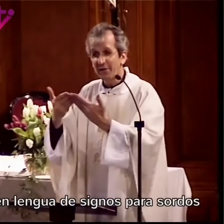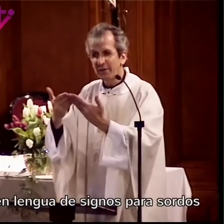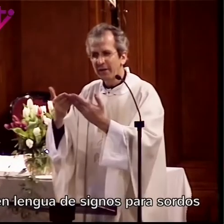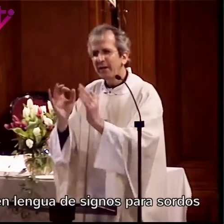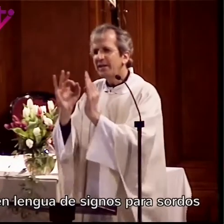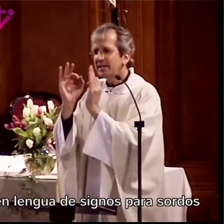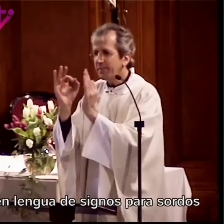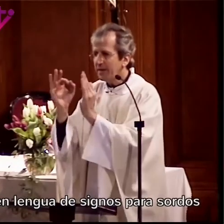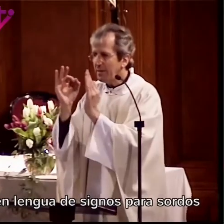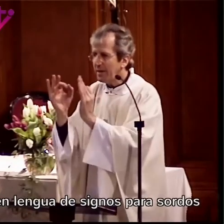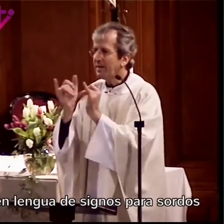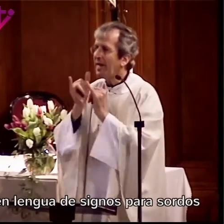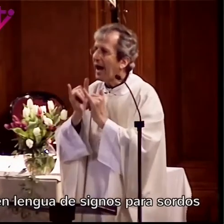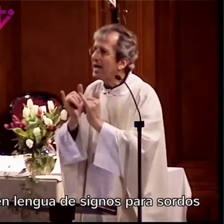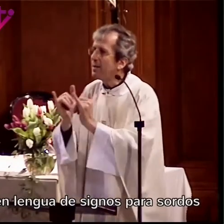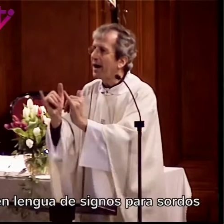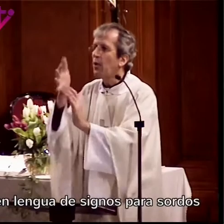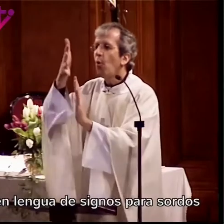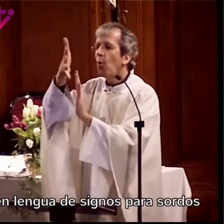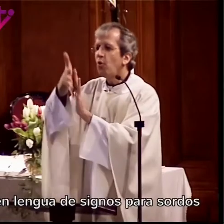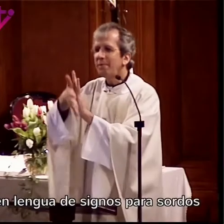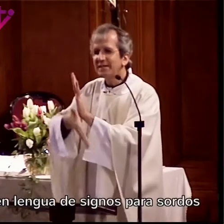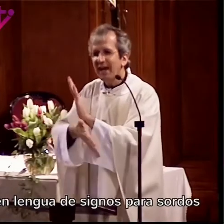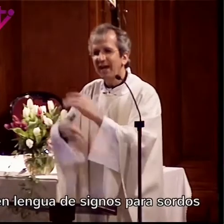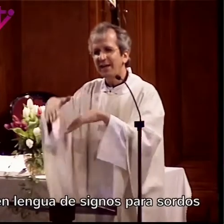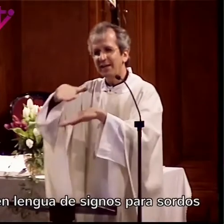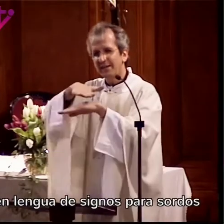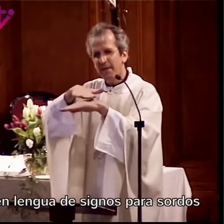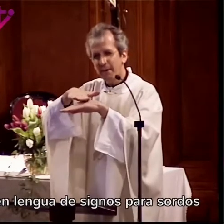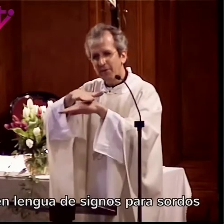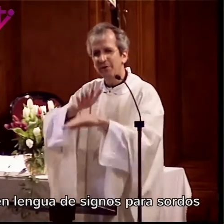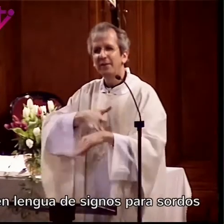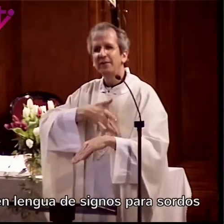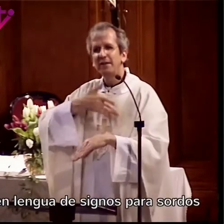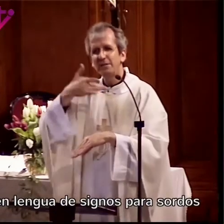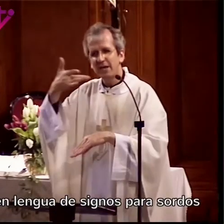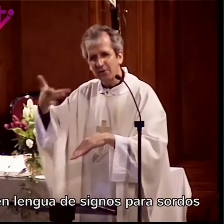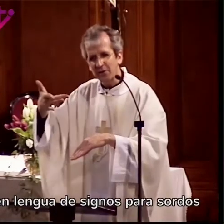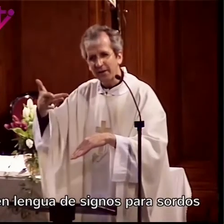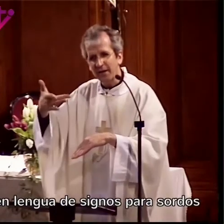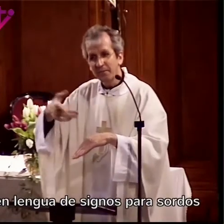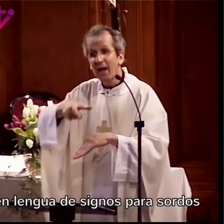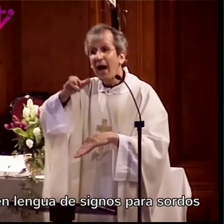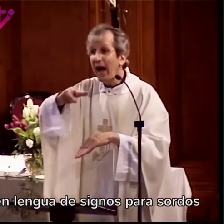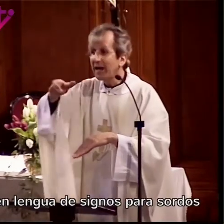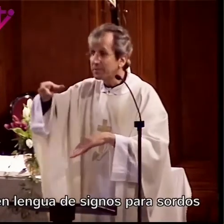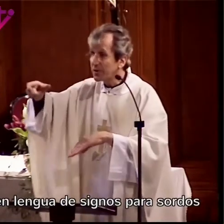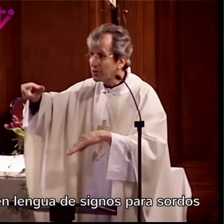y especialmente a llevar un mensaje de perdón de misericordia a las personas